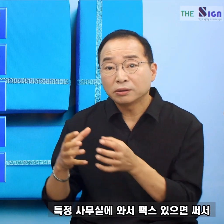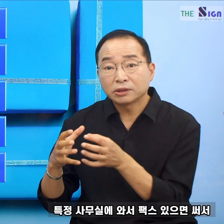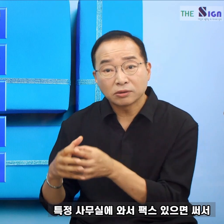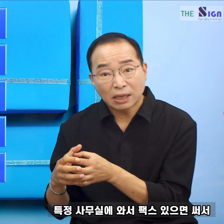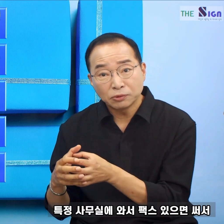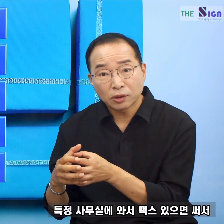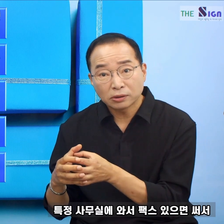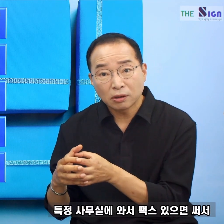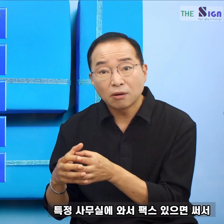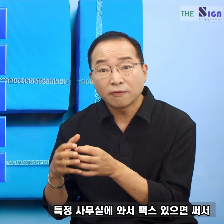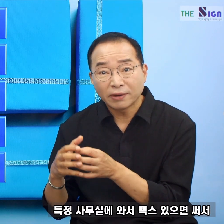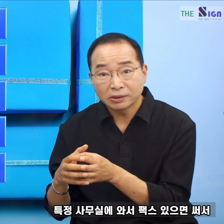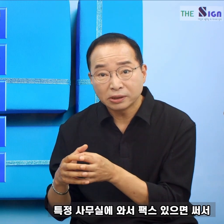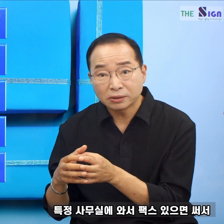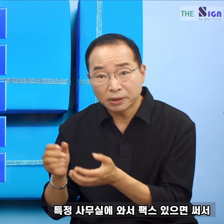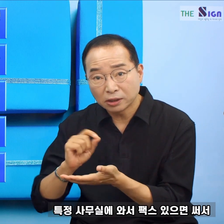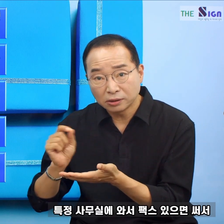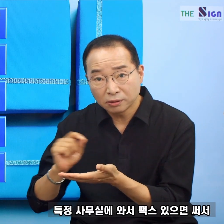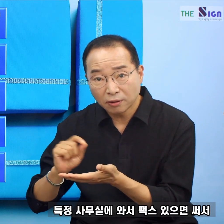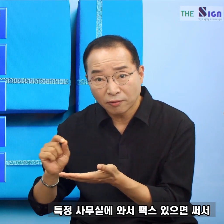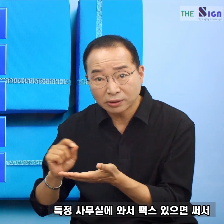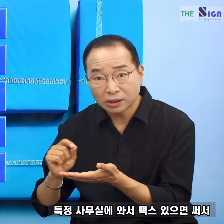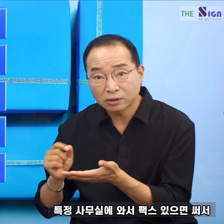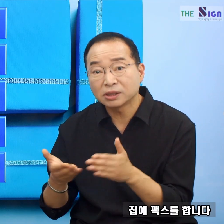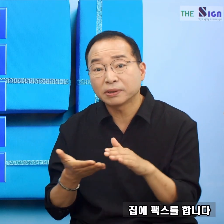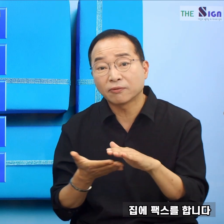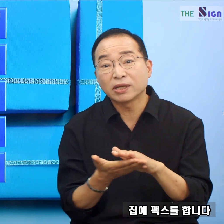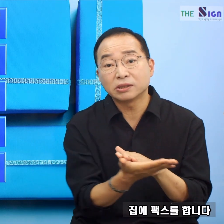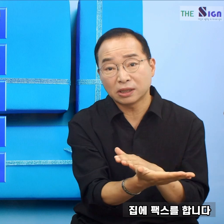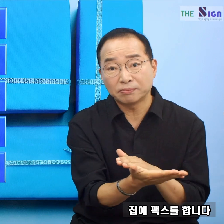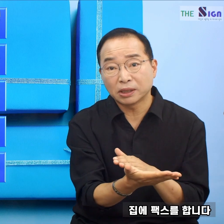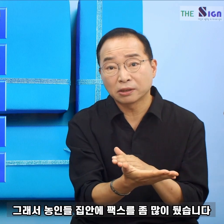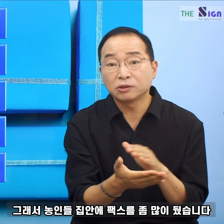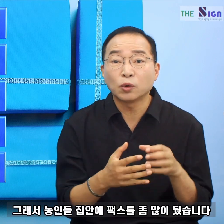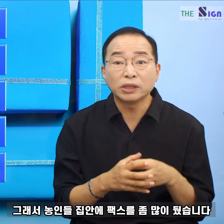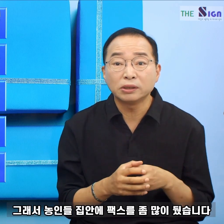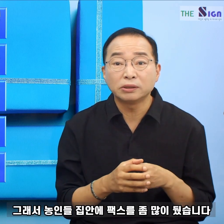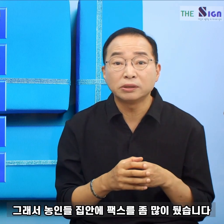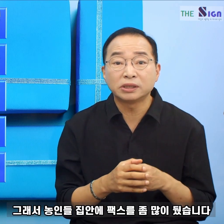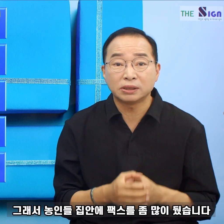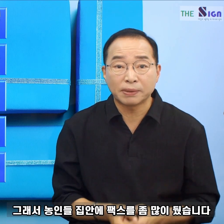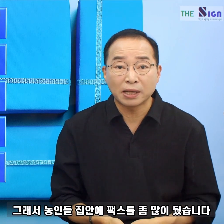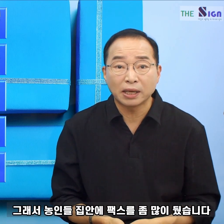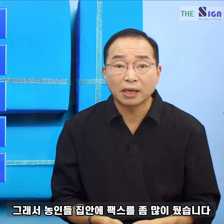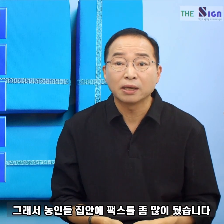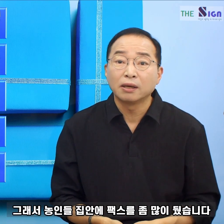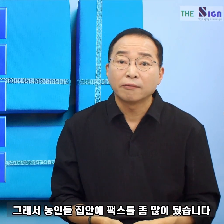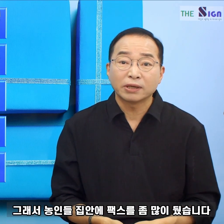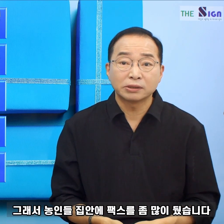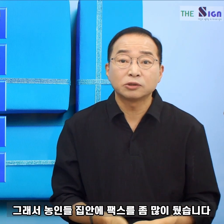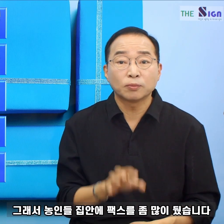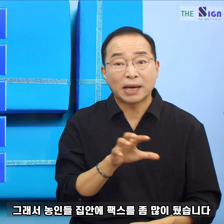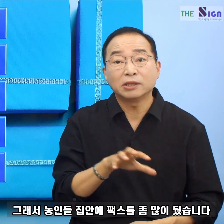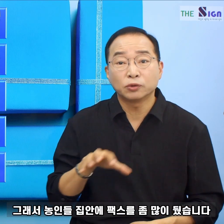특정 사무소 와서 팩스 있으면은 팩스에서 집에다 팩스를 합니다. 그래서 농인들 집안에 팩스를 좀 많이